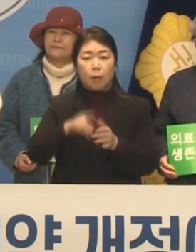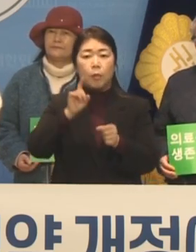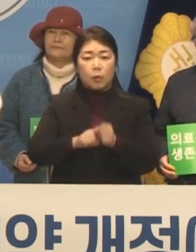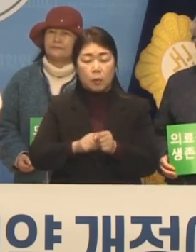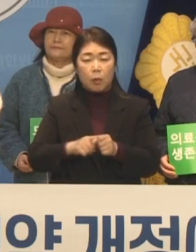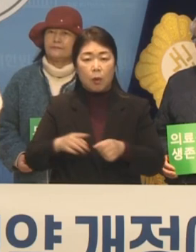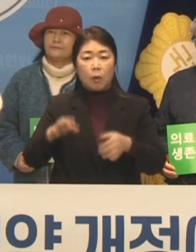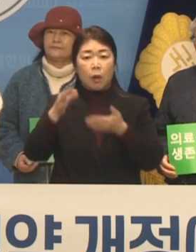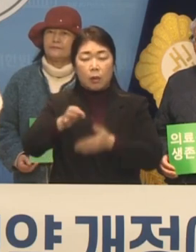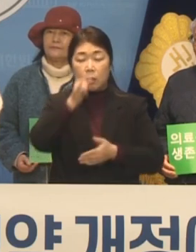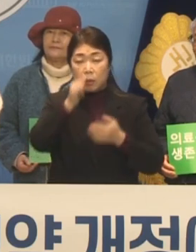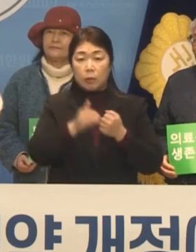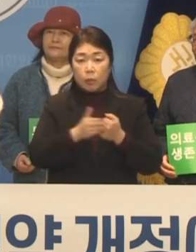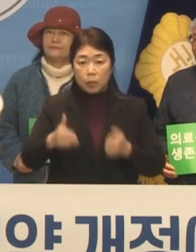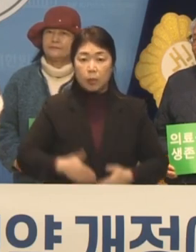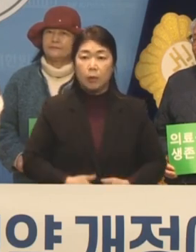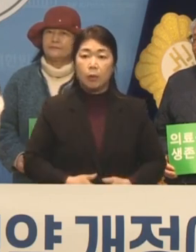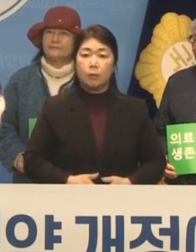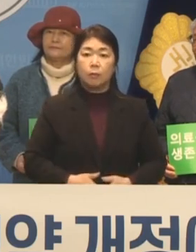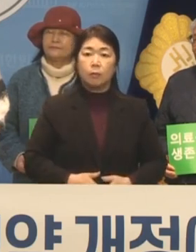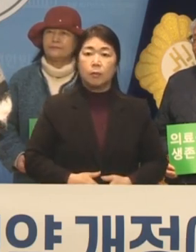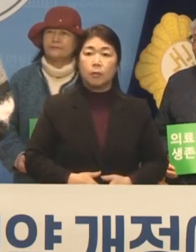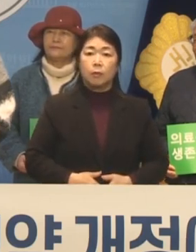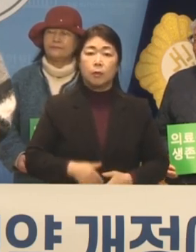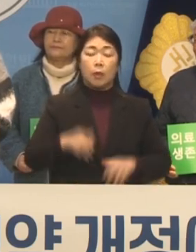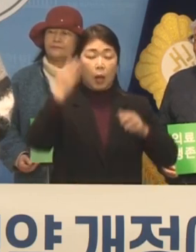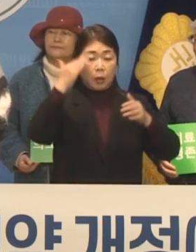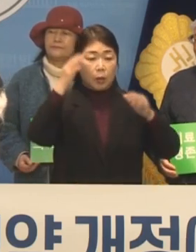종자유 등 국내 수요도 꾸준히 증가하고 있습니다.